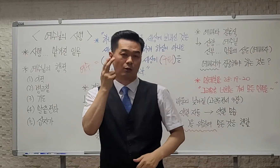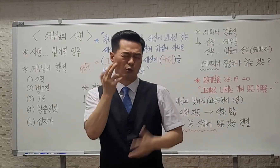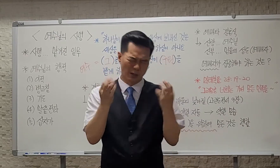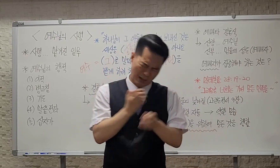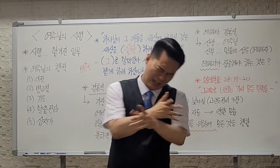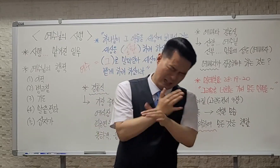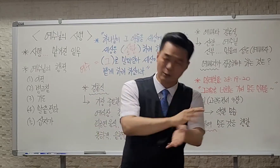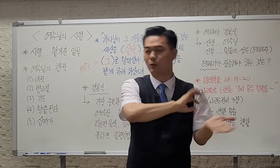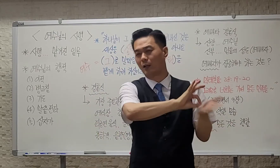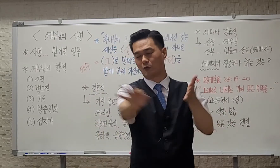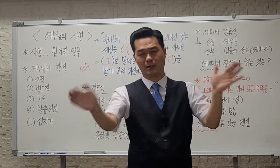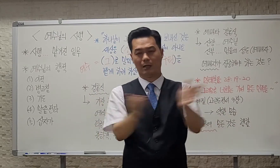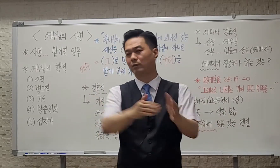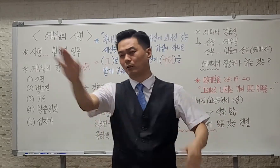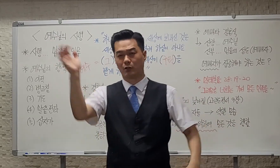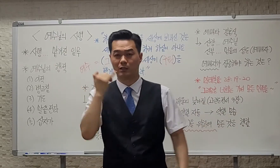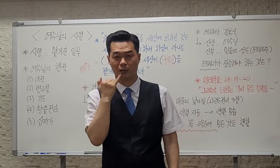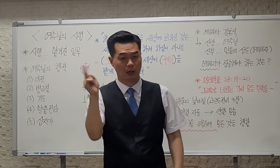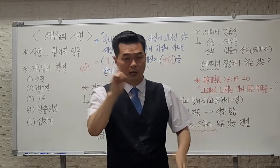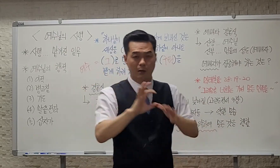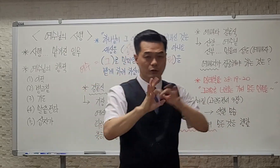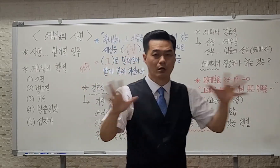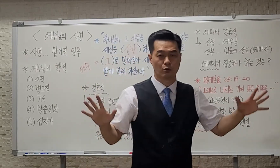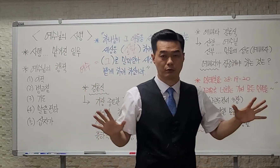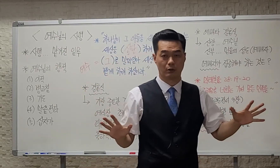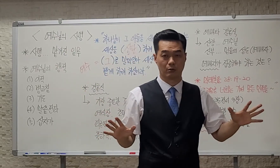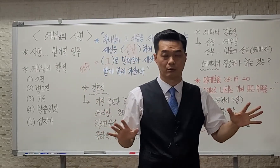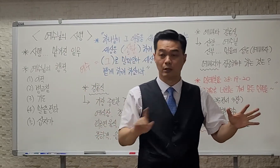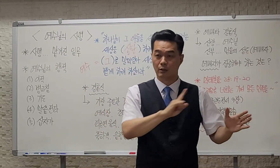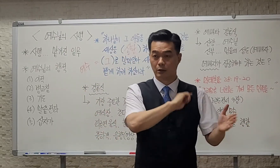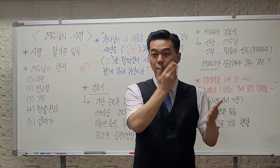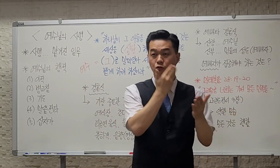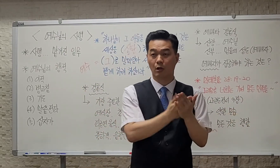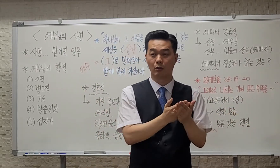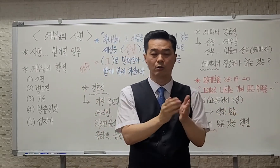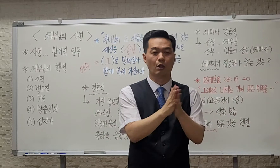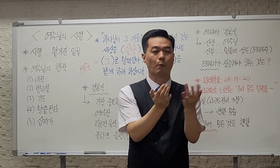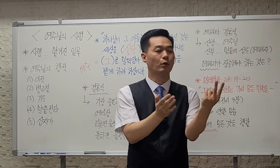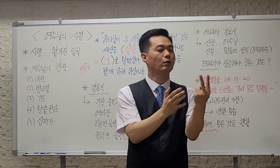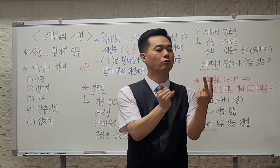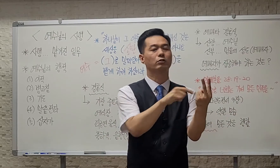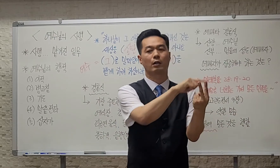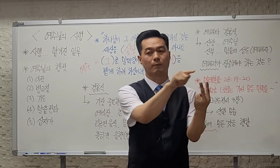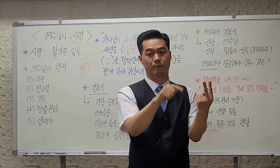농담 많이 쏟아내고 막 끝나도 괜찮아. 아무 상관없어요. 제일 중요한 거는 본인들 두 사람.